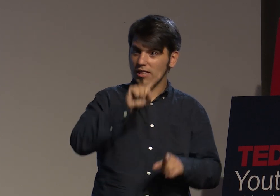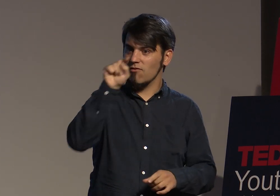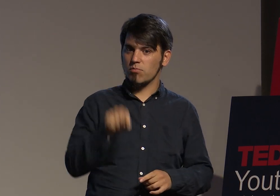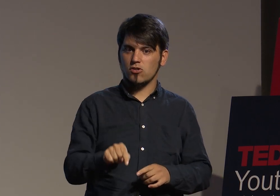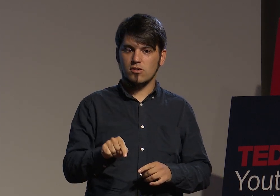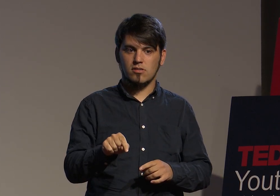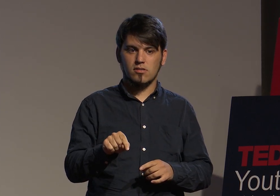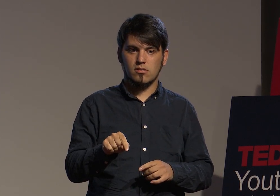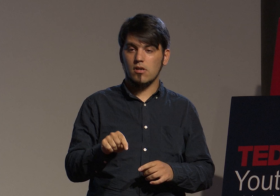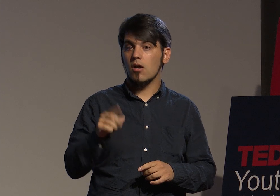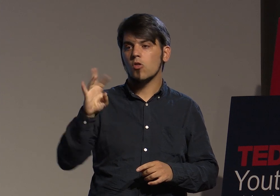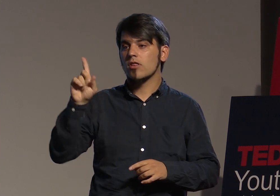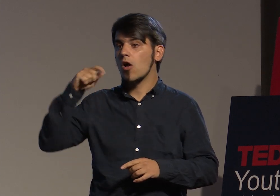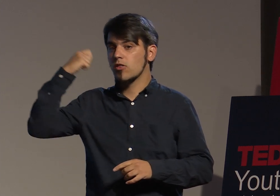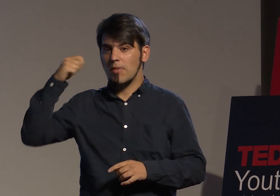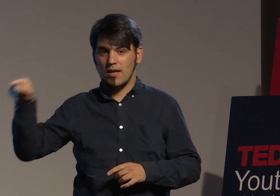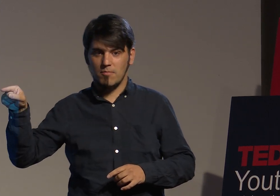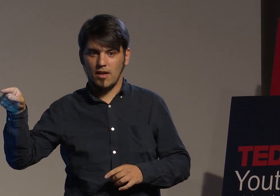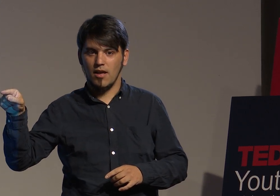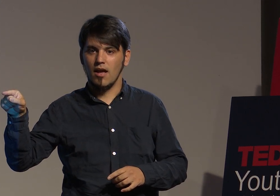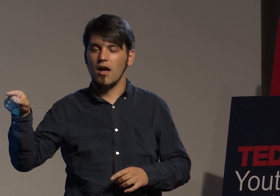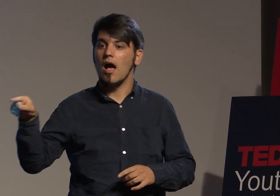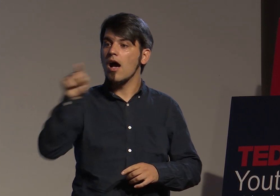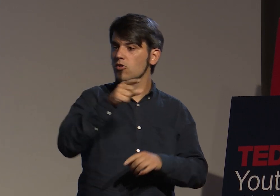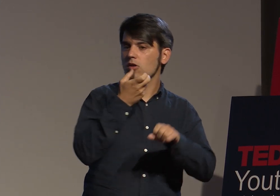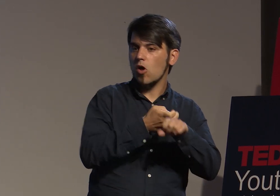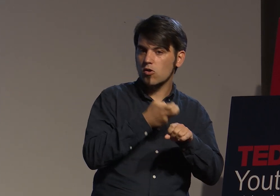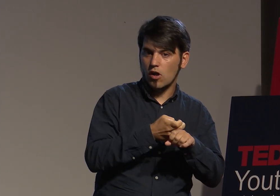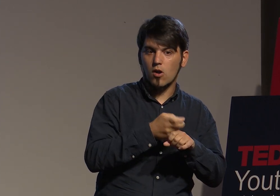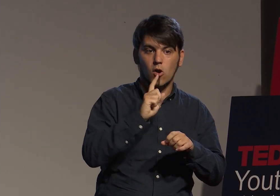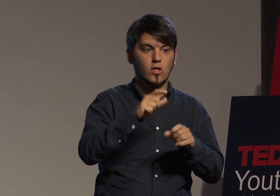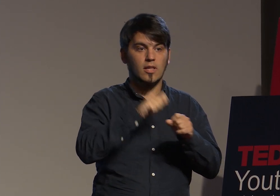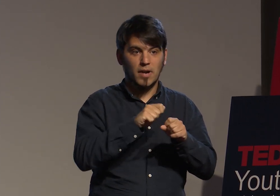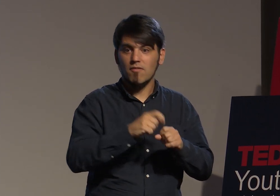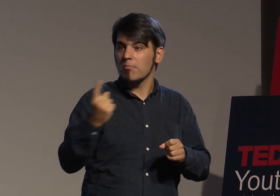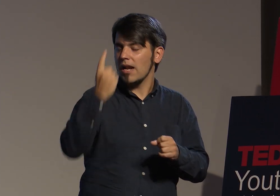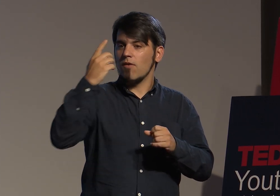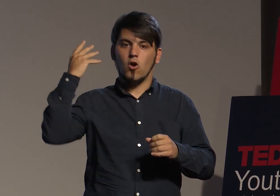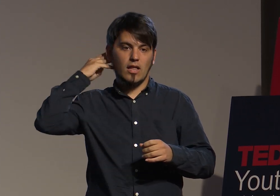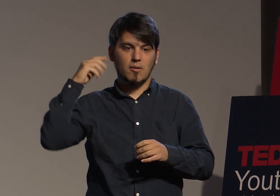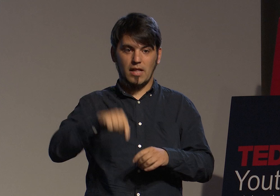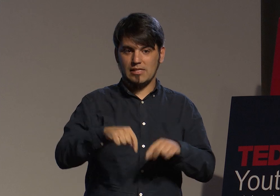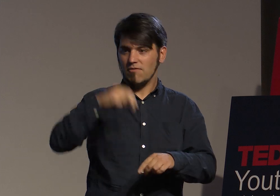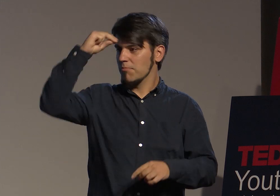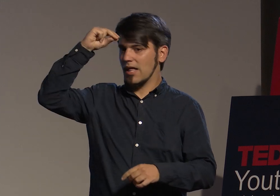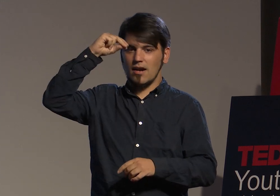отново получих същият въпрос, но не от майка ми, а от лекар, който е направил първата